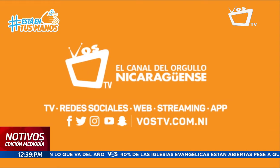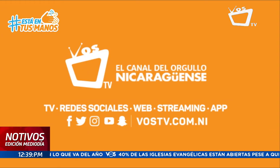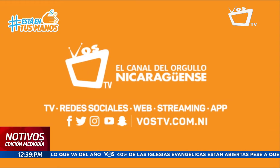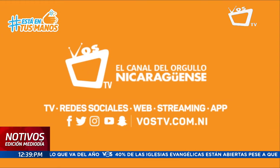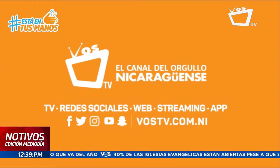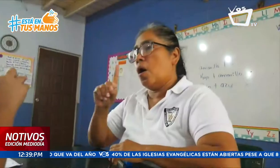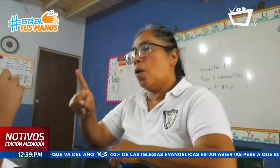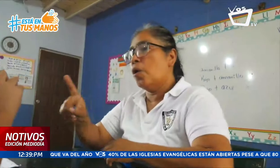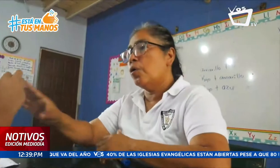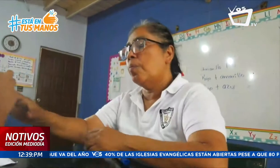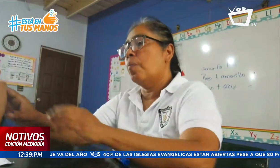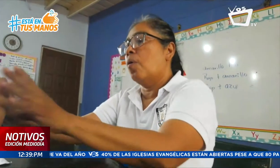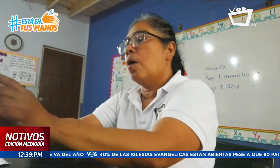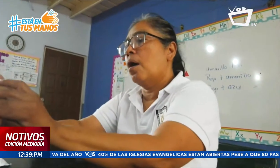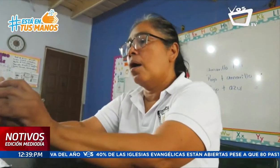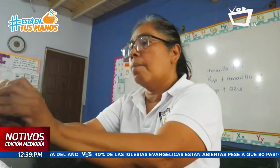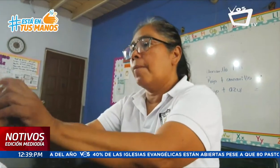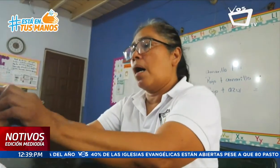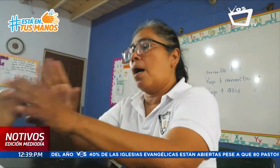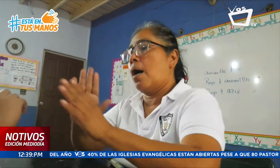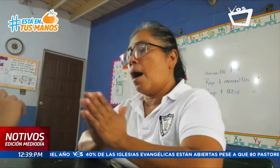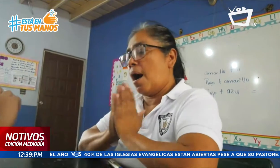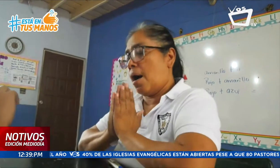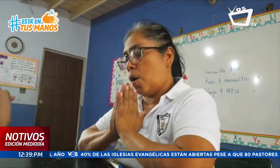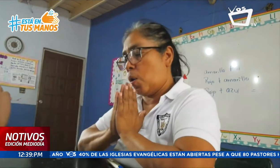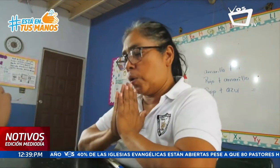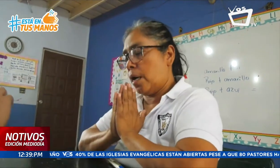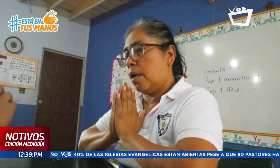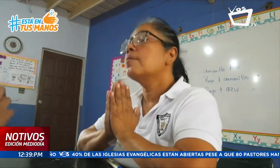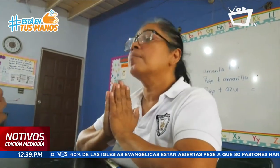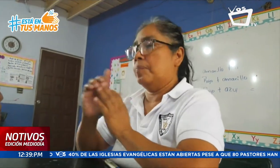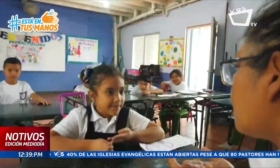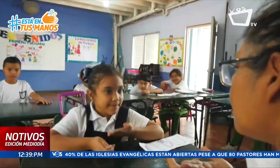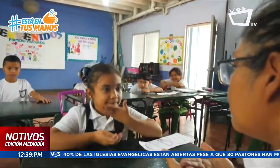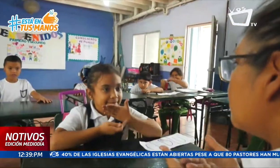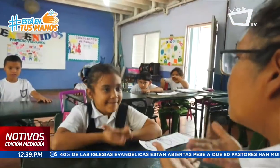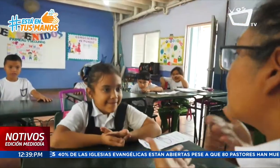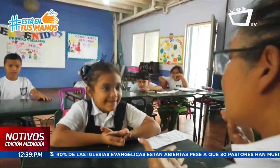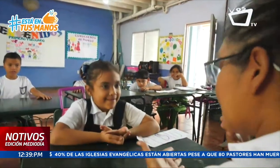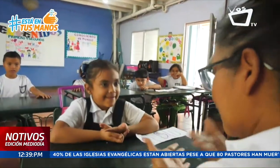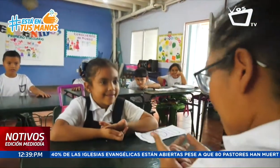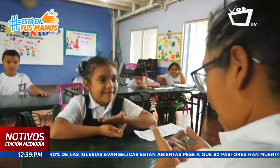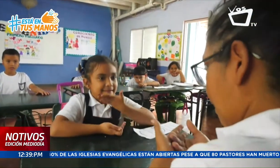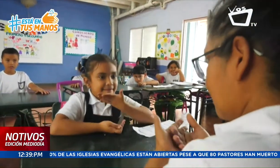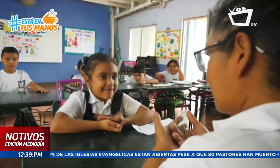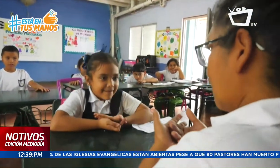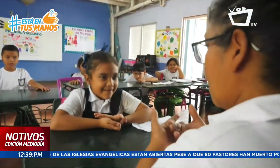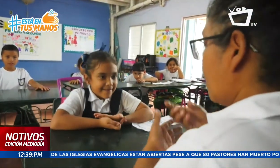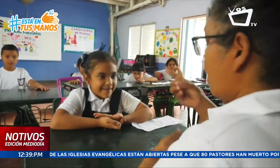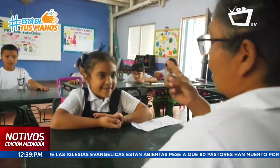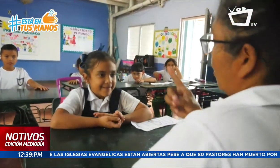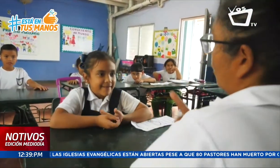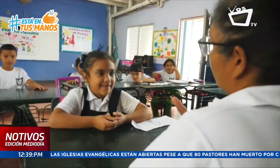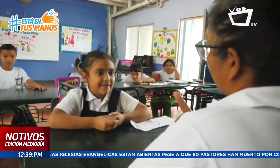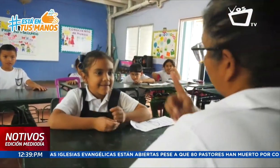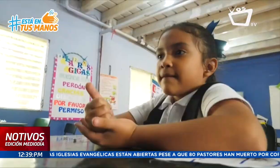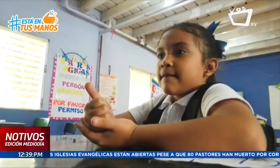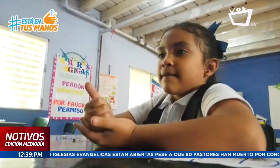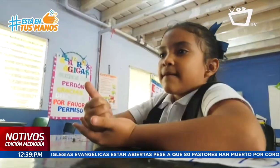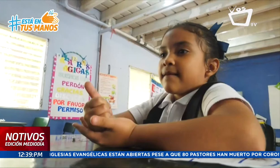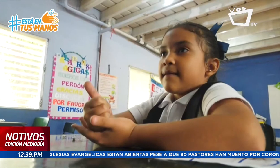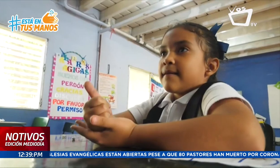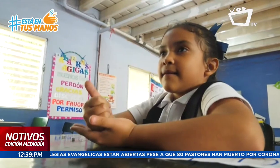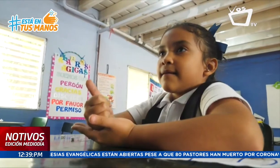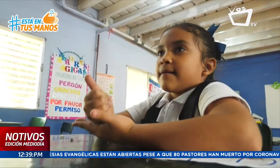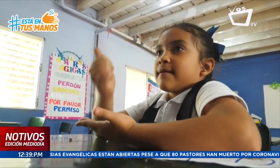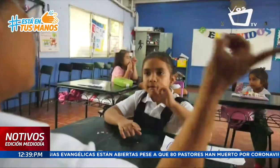discapacidad auditiva, una joven de 21 años, que va a estar dando todos los partes, dar